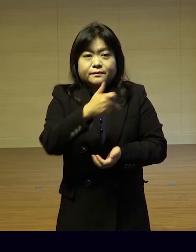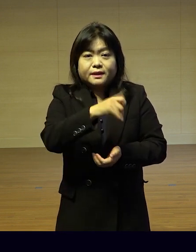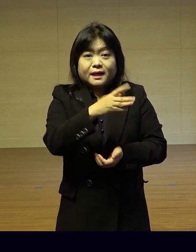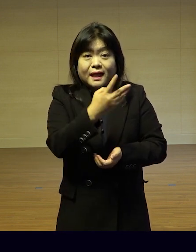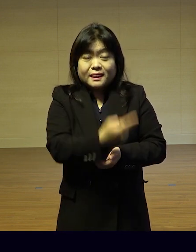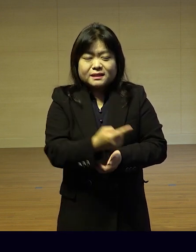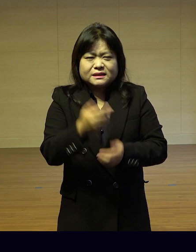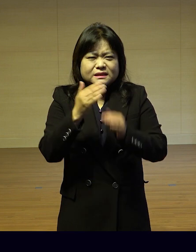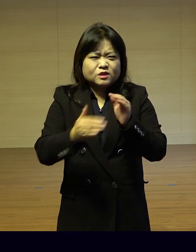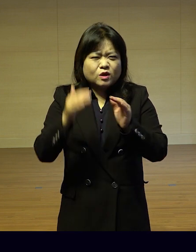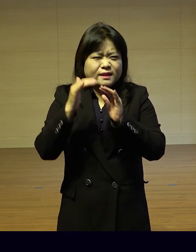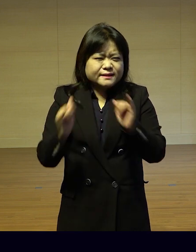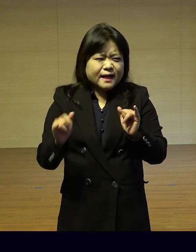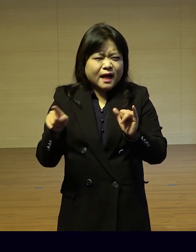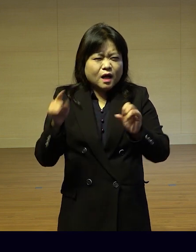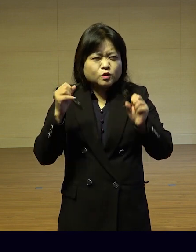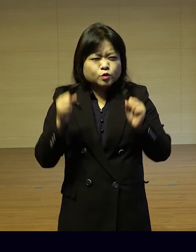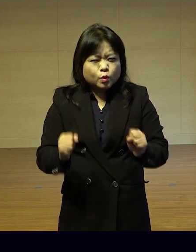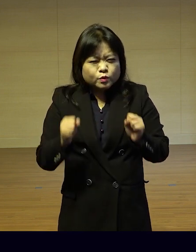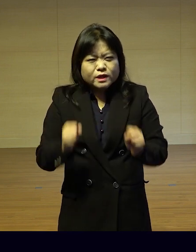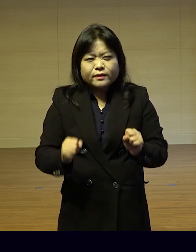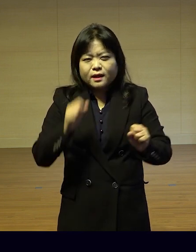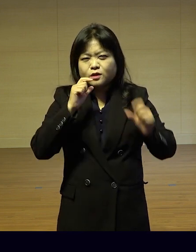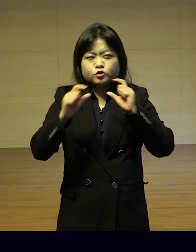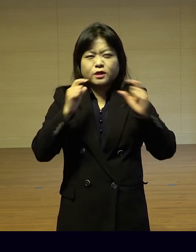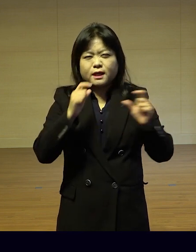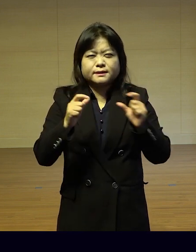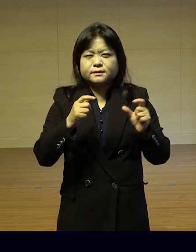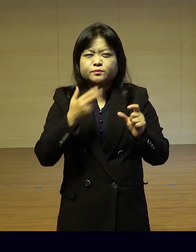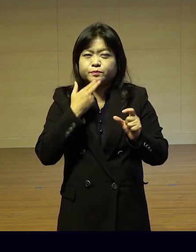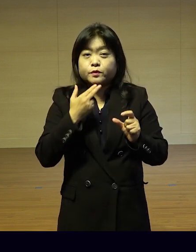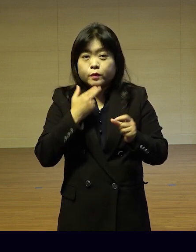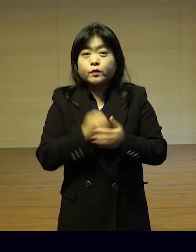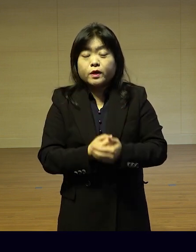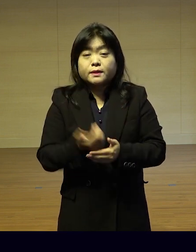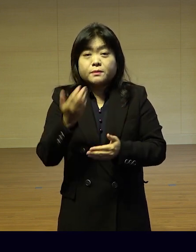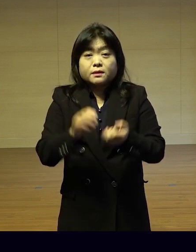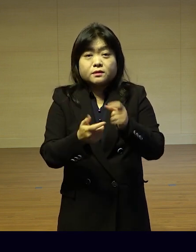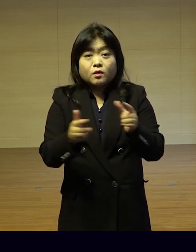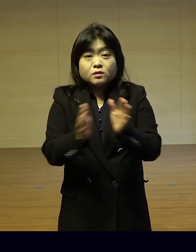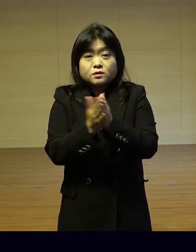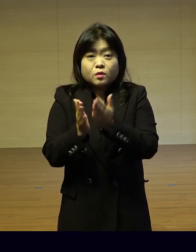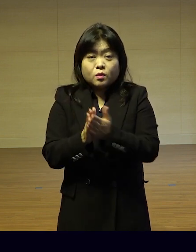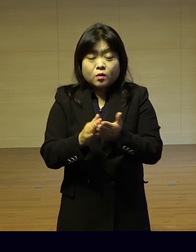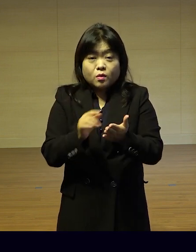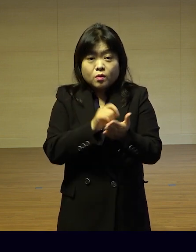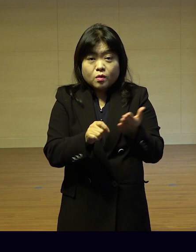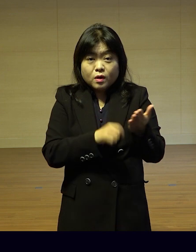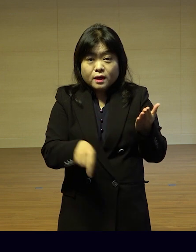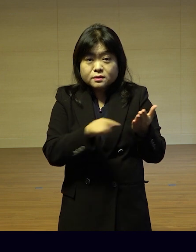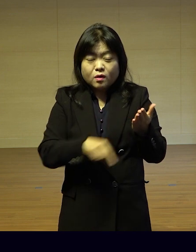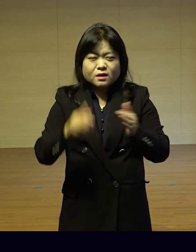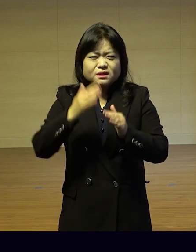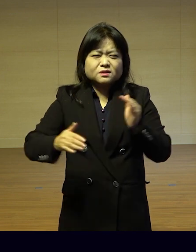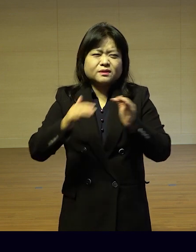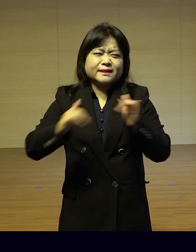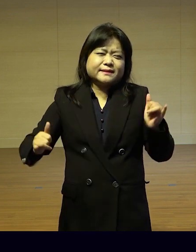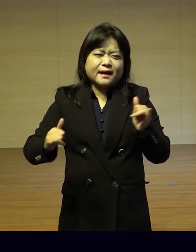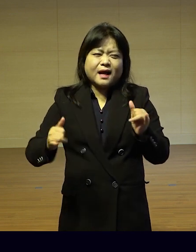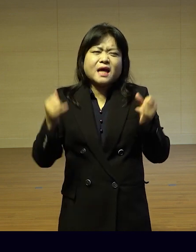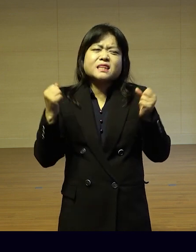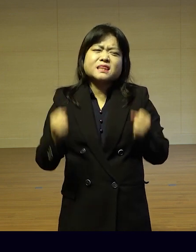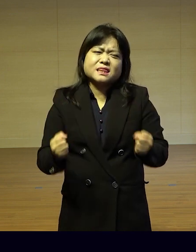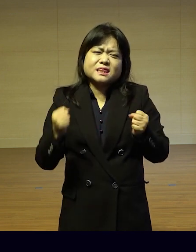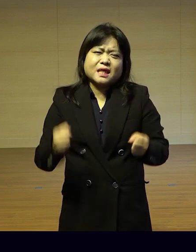절대자가 존재한다 이렇게 적극적으로 주장하지는 않지만은 여러 저술에서 절대자의 존재를